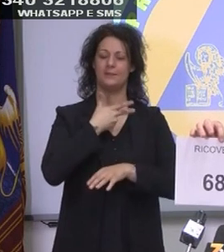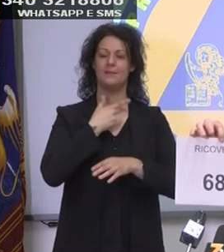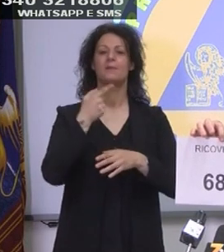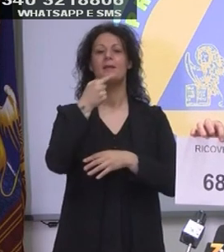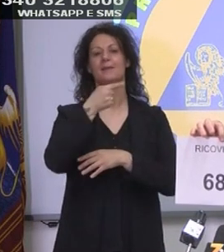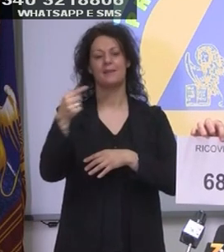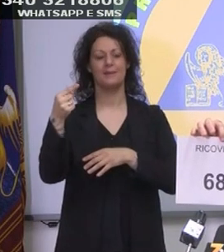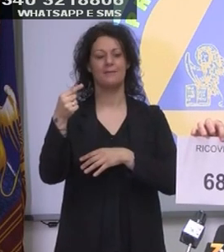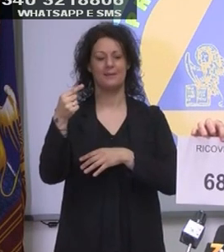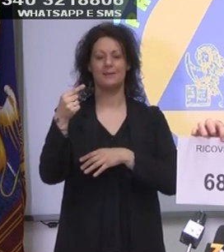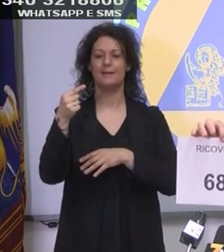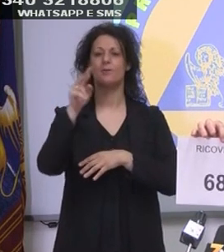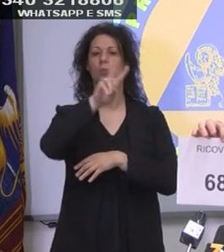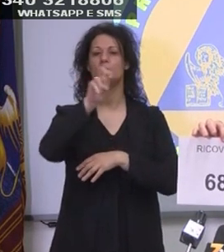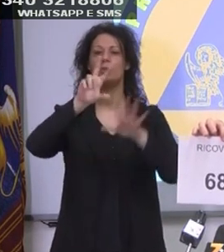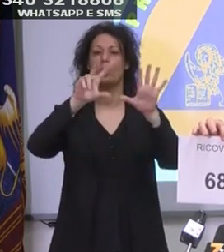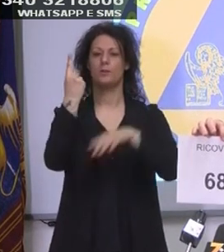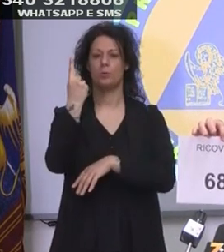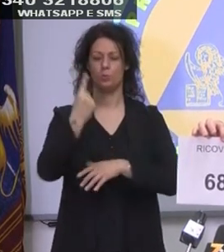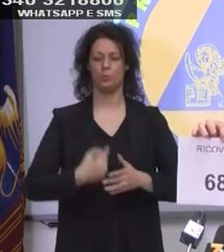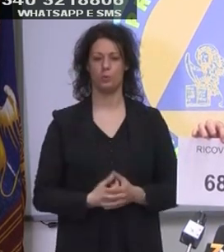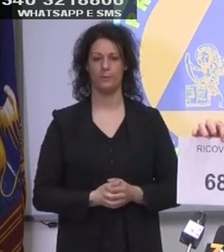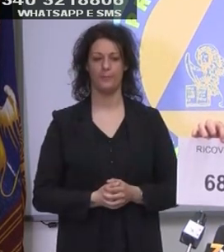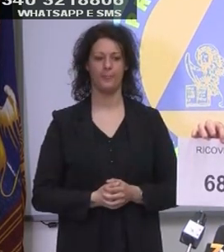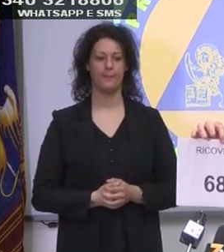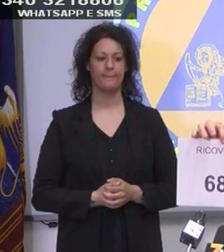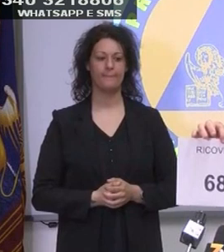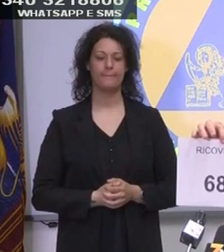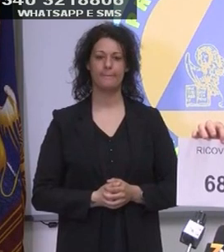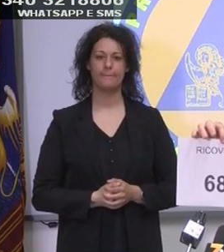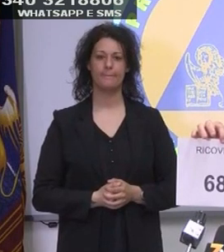281, quindi 685 persone e fondamentalmente